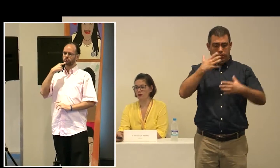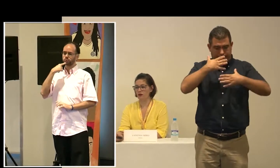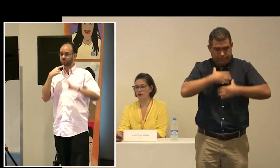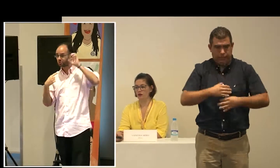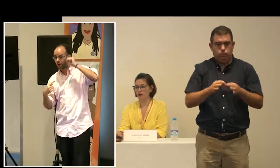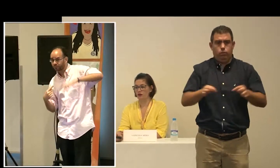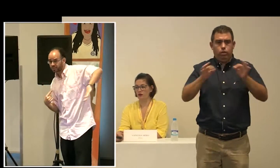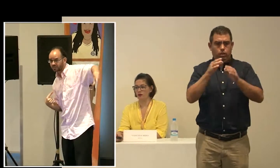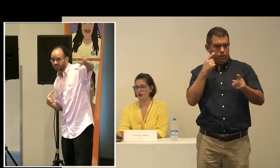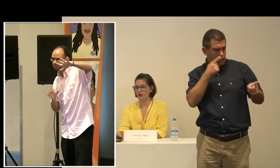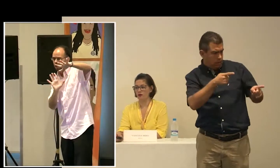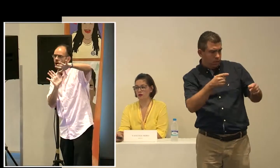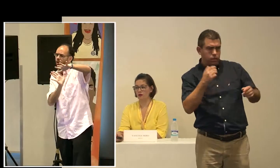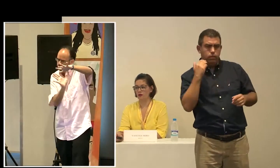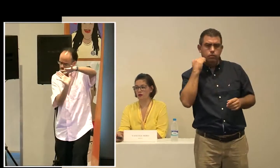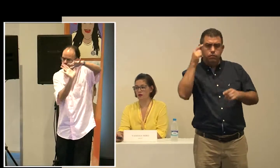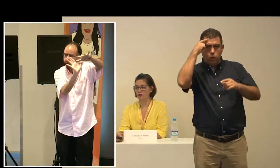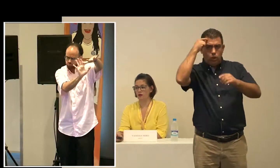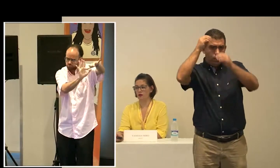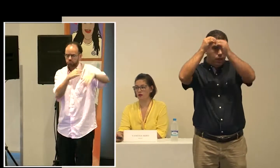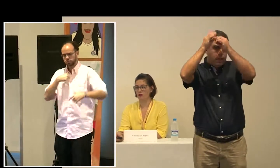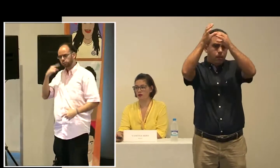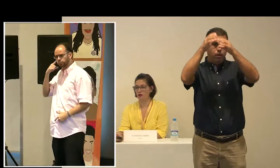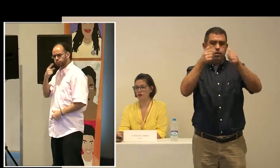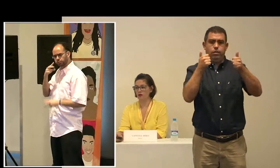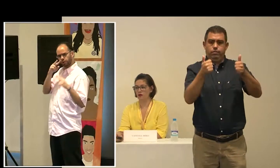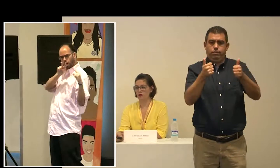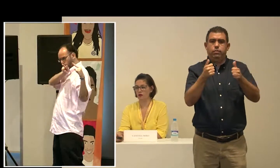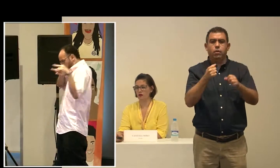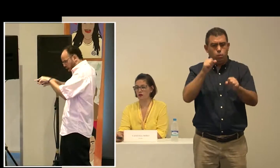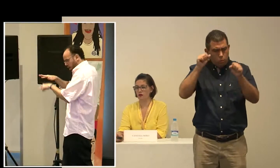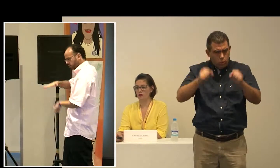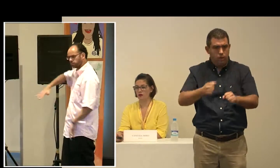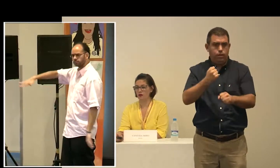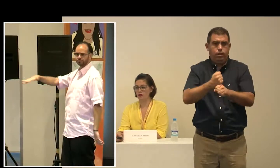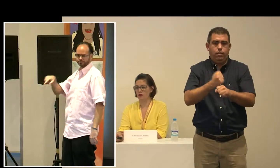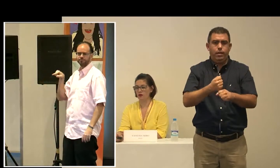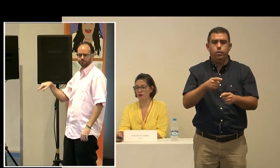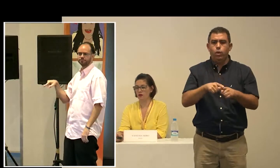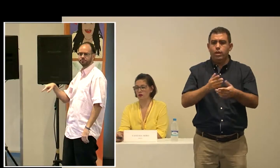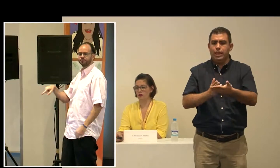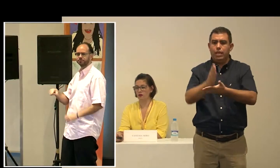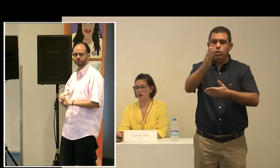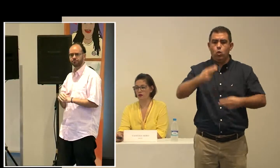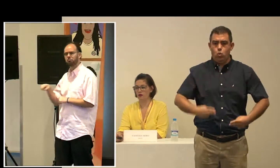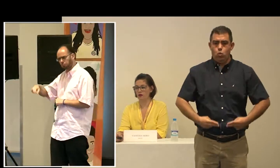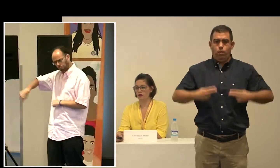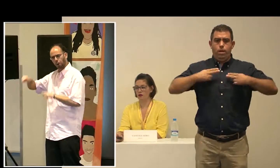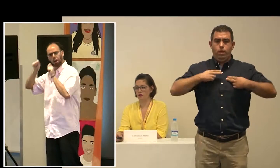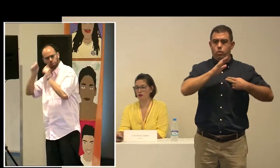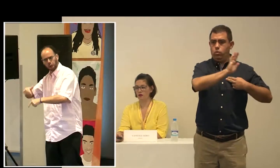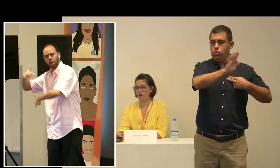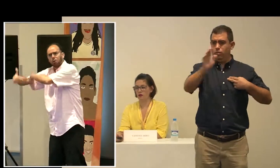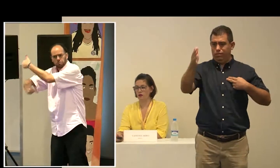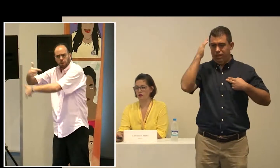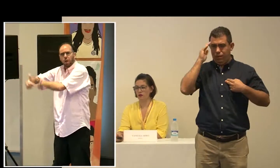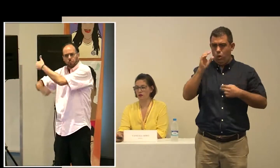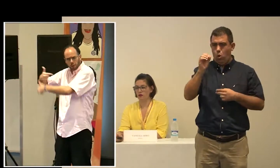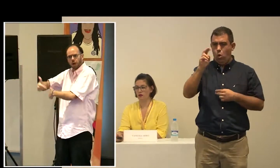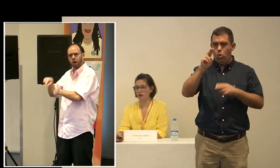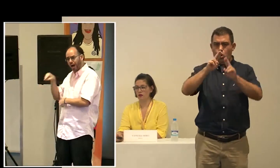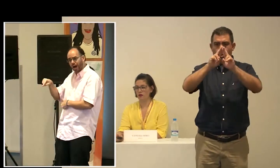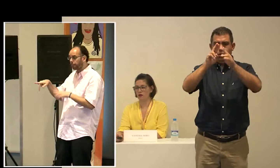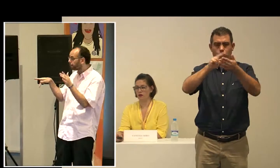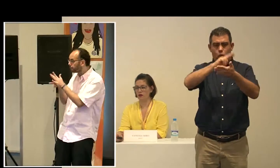E é importantíssimo que esses surdos tenham esse protagonismo. Os ouvintes nós deixamos de lado por enquanto para que